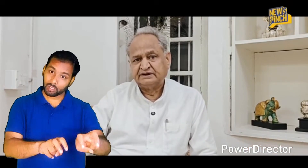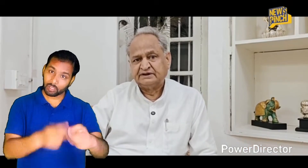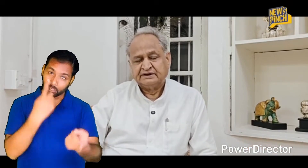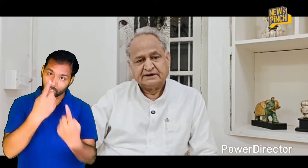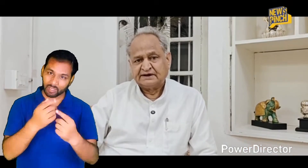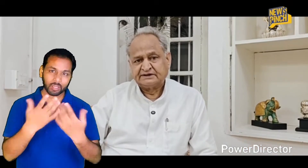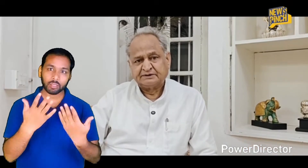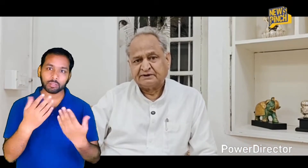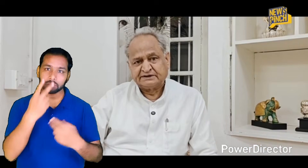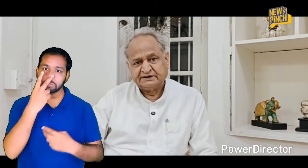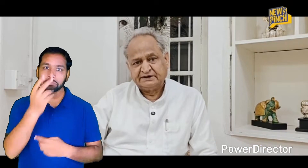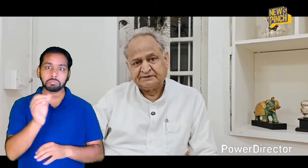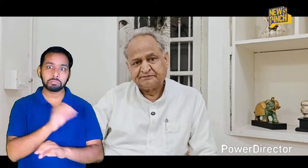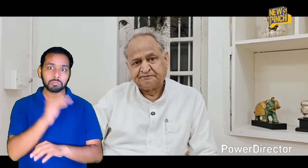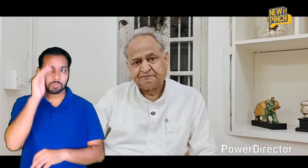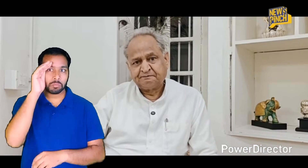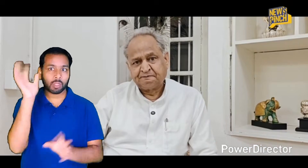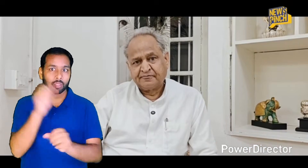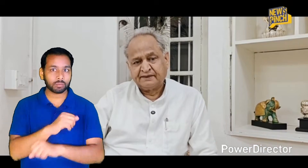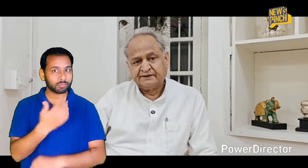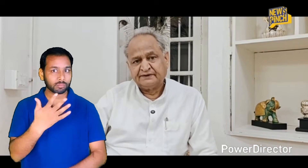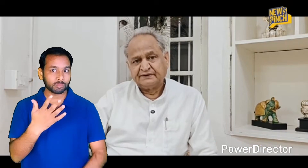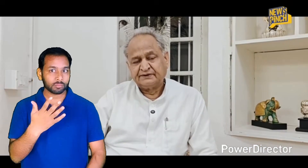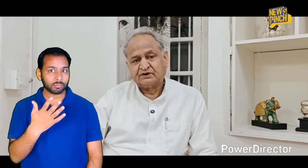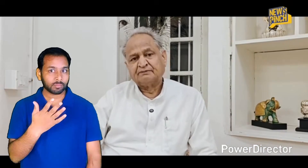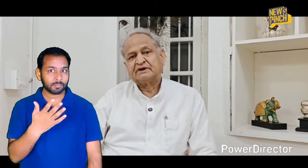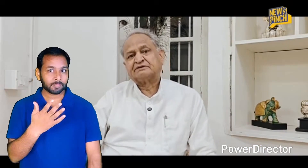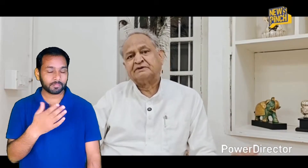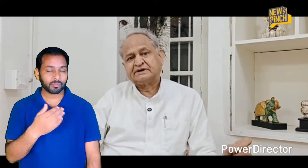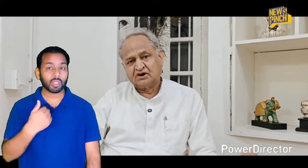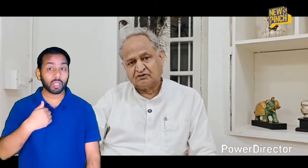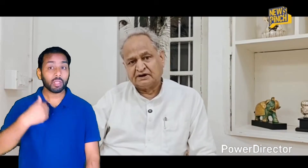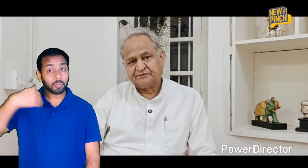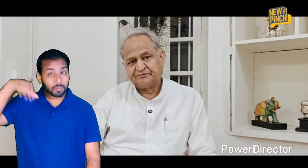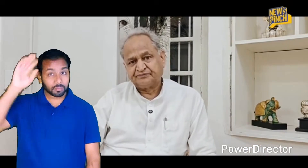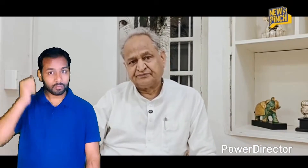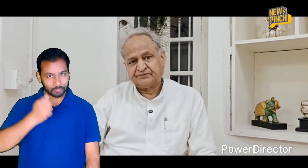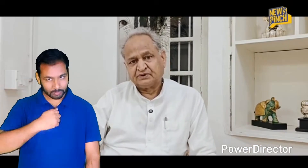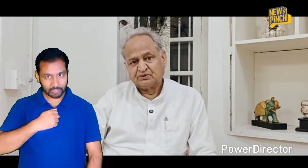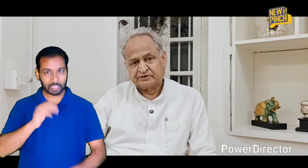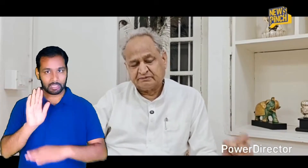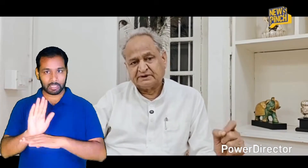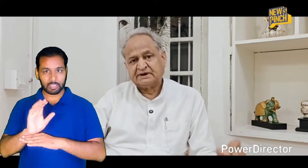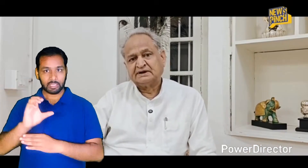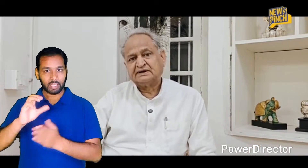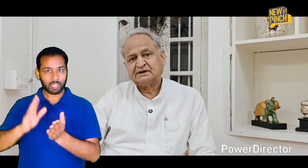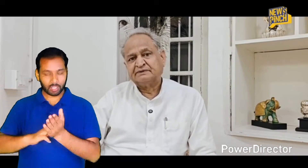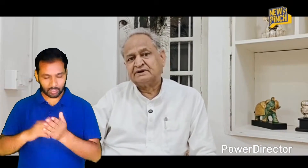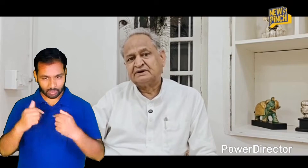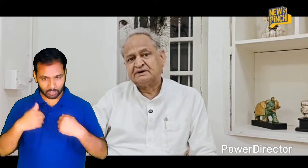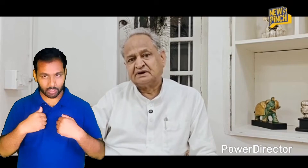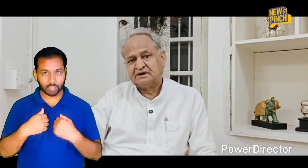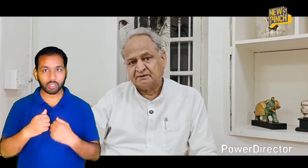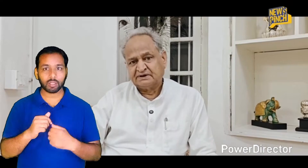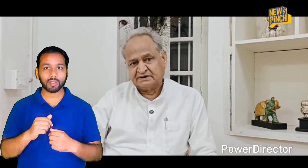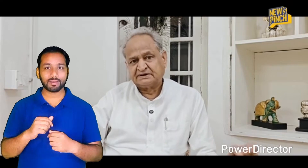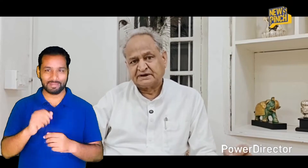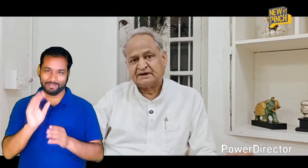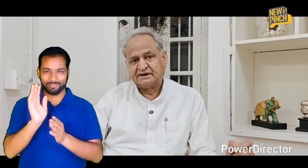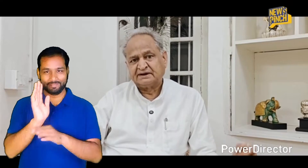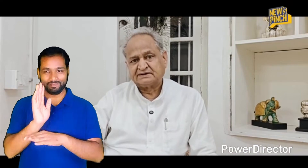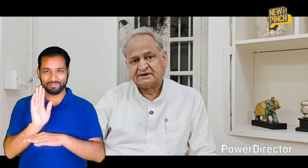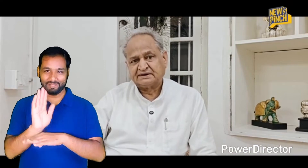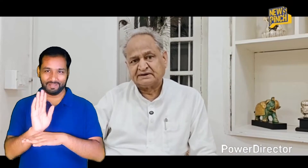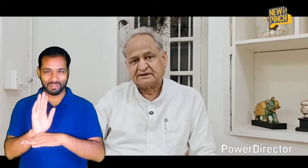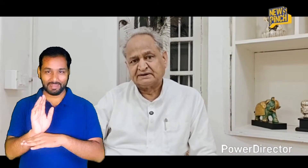से। आज तक कोई बात की नहीं। और हमारे वक्त में क्या हुआ, उसकी बजाय अब इनकी डबल इंजन